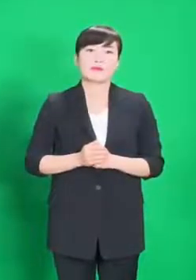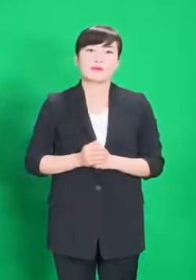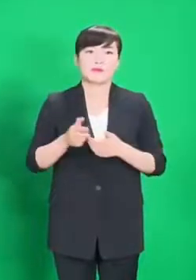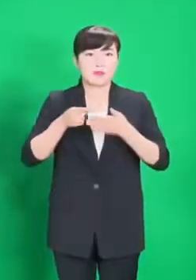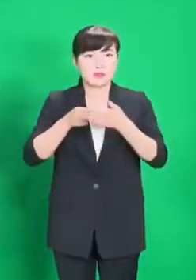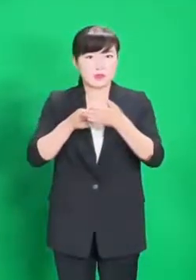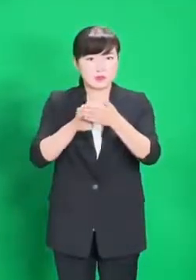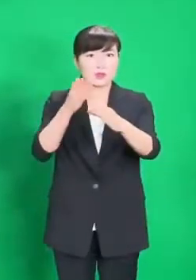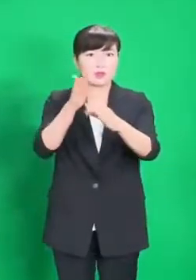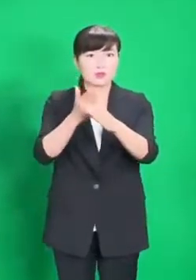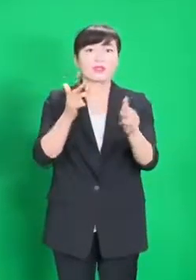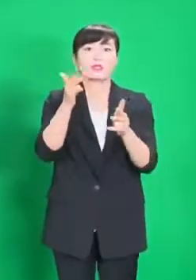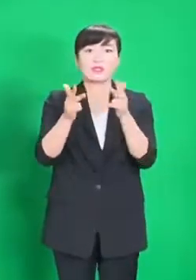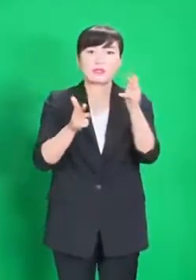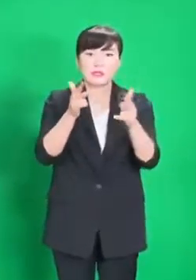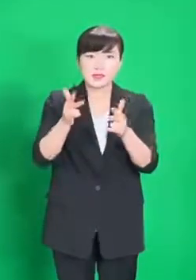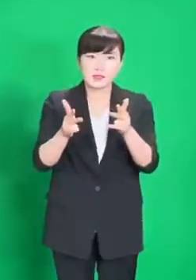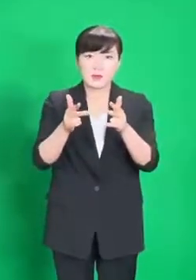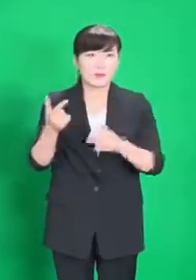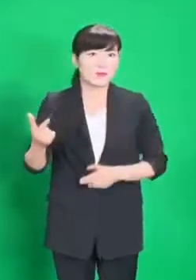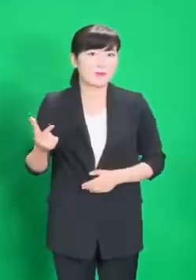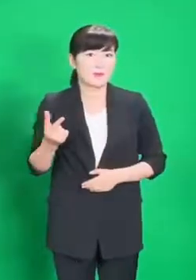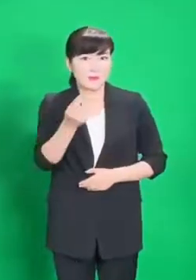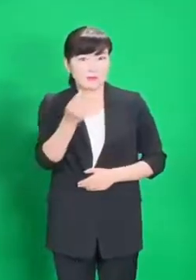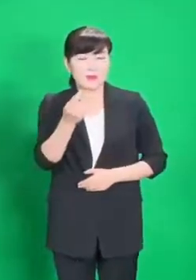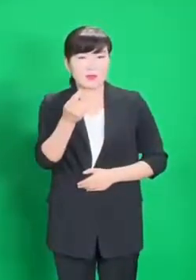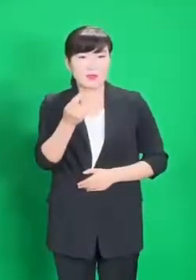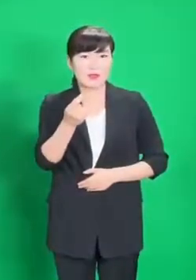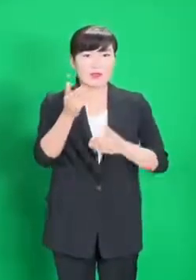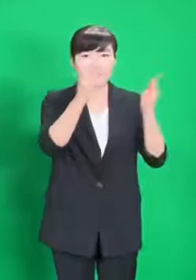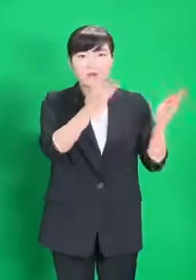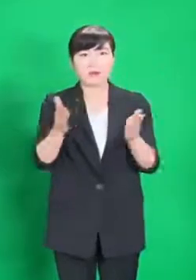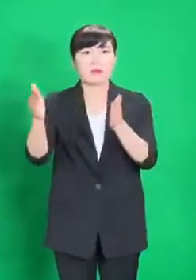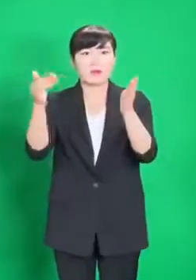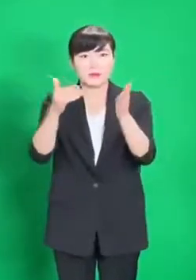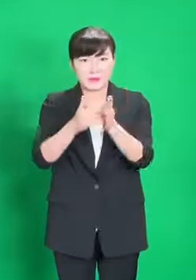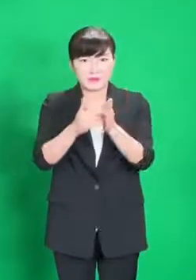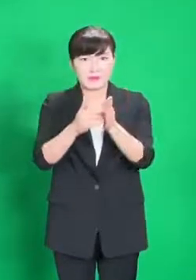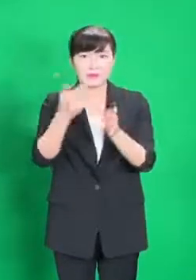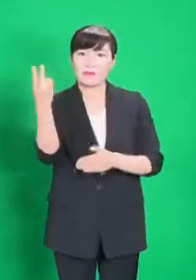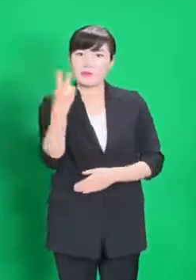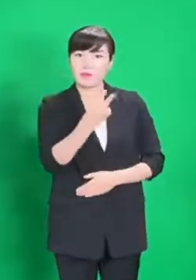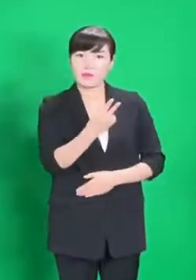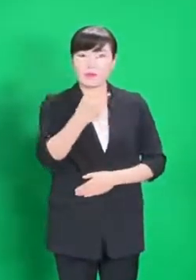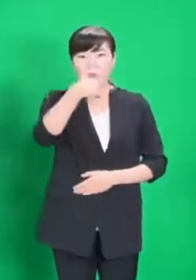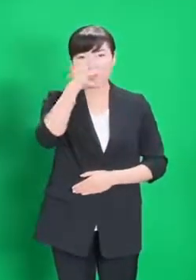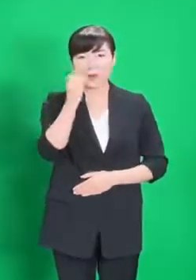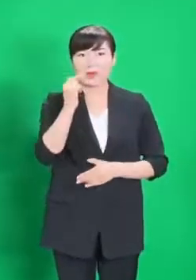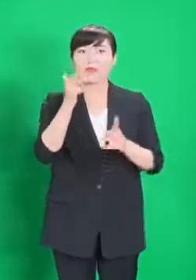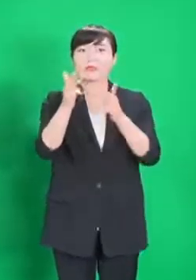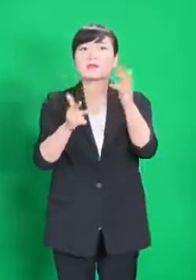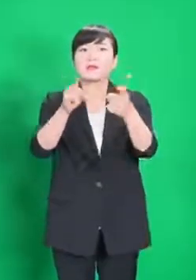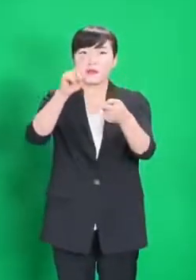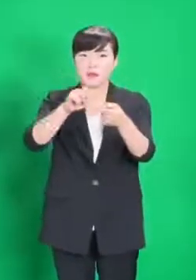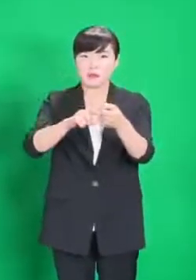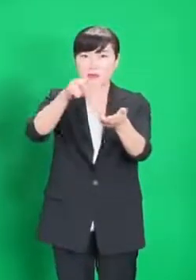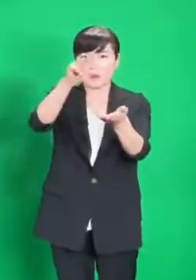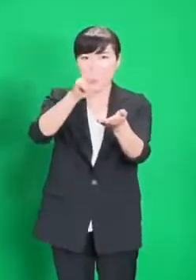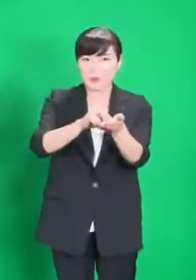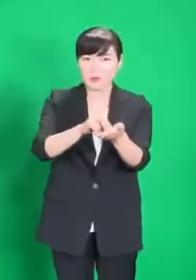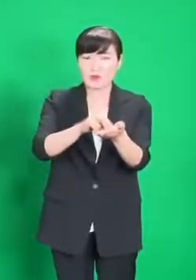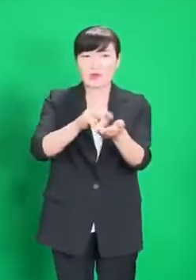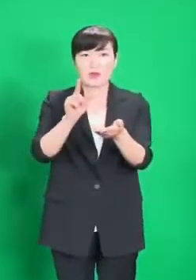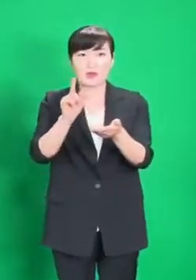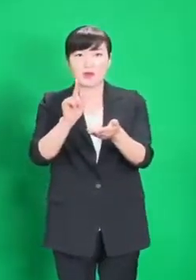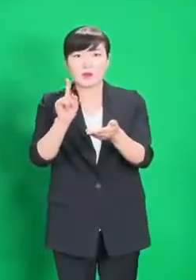추진 중인 사업은 더 속도를 내어 조기에 마무리해 주시고 미흡한 사업들에 대해서는